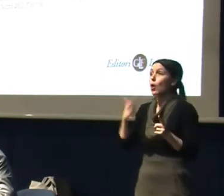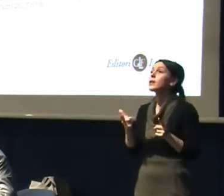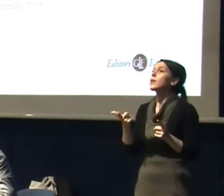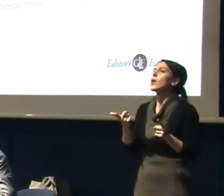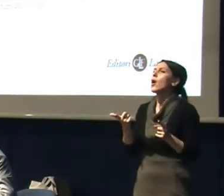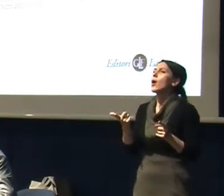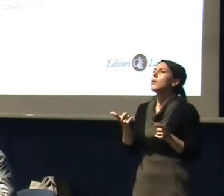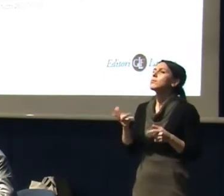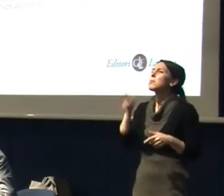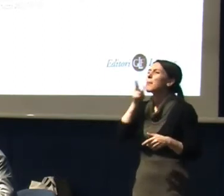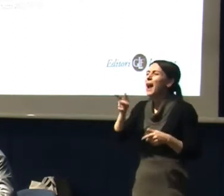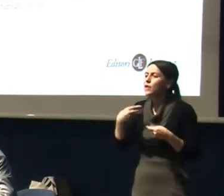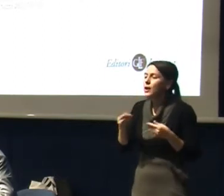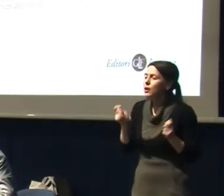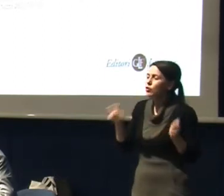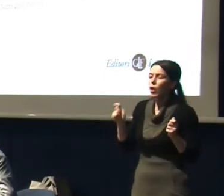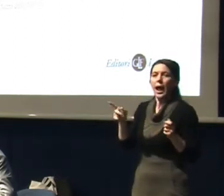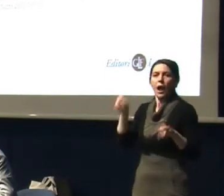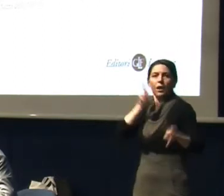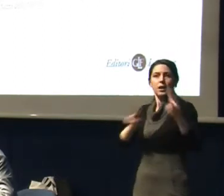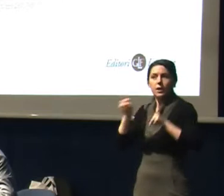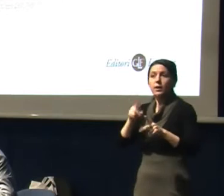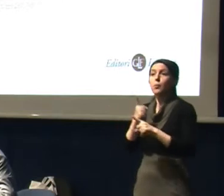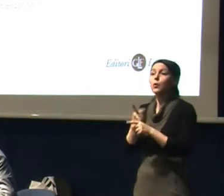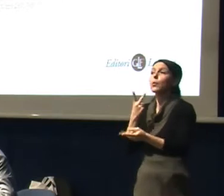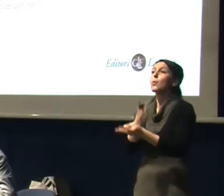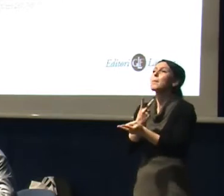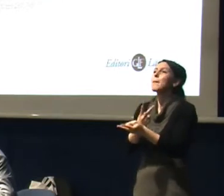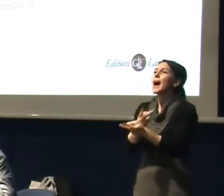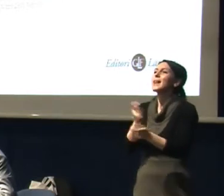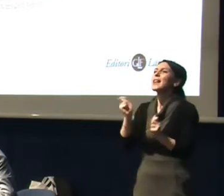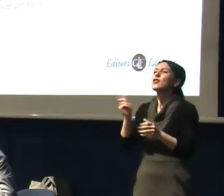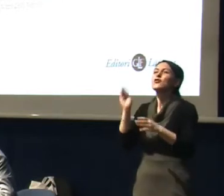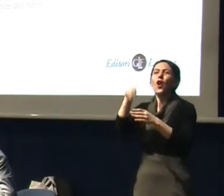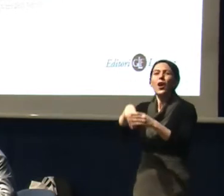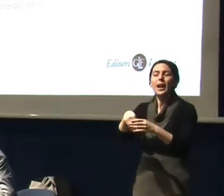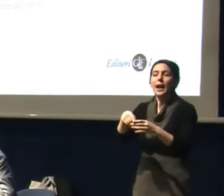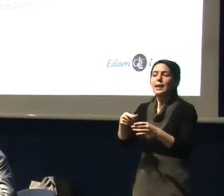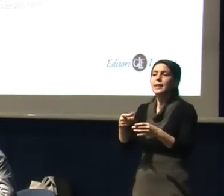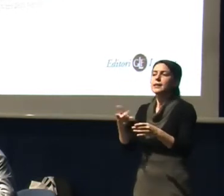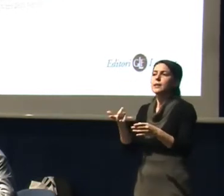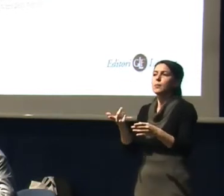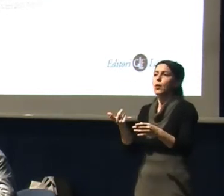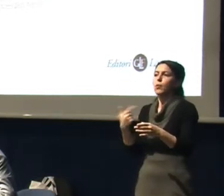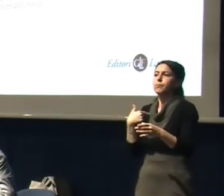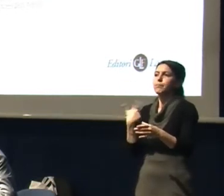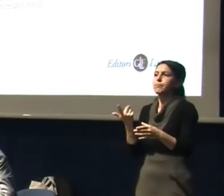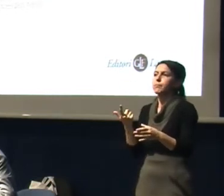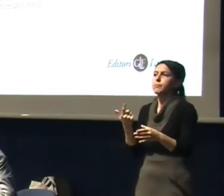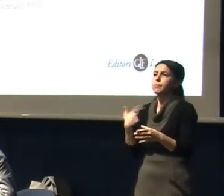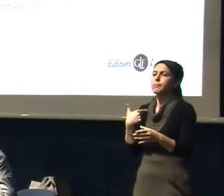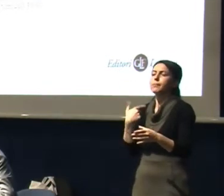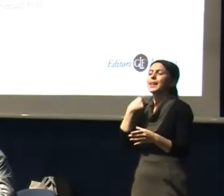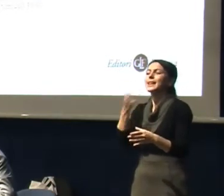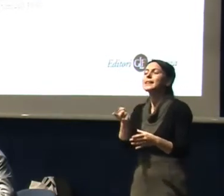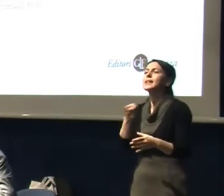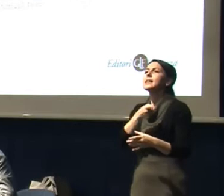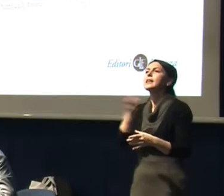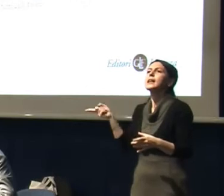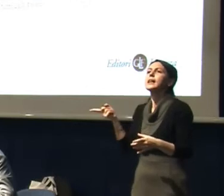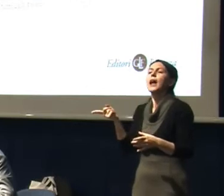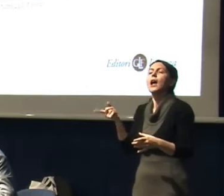ed è per questo che dedico il master in giornalismo non lo farei mai cioè non andrei mai a deprimere i miei studenti dicendogli siete